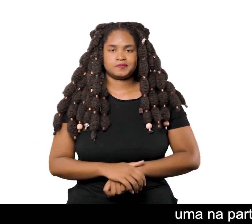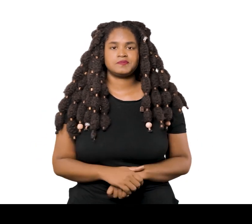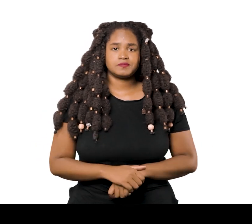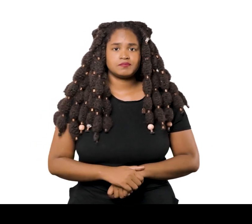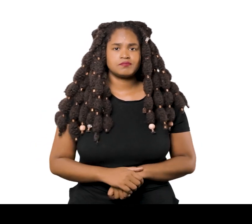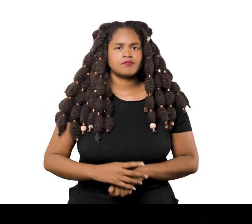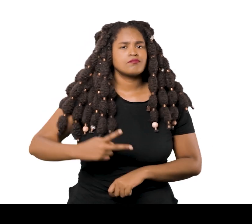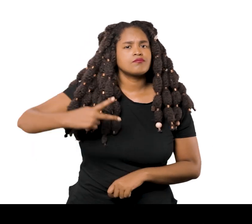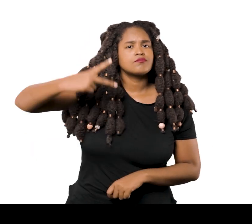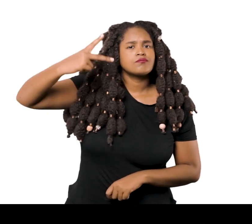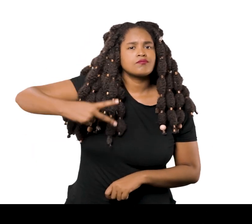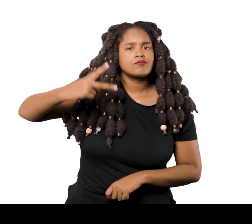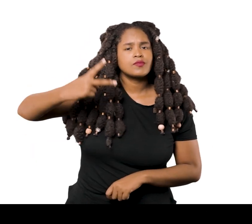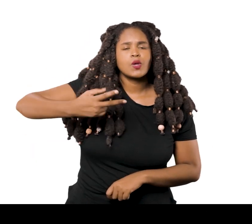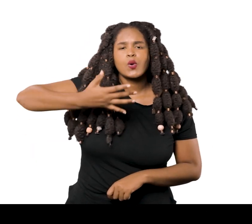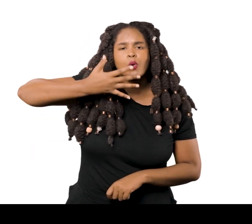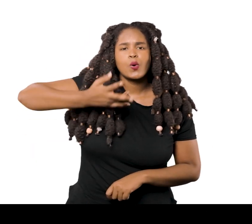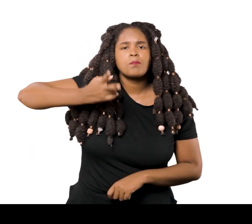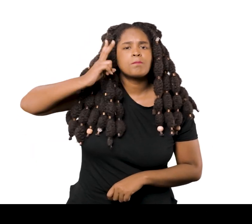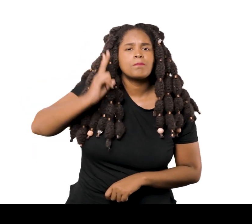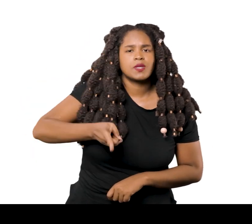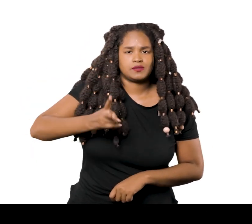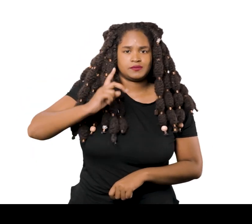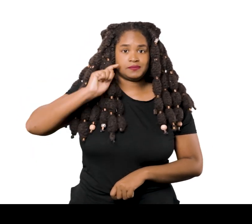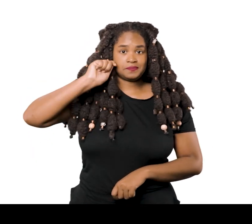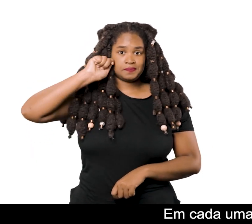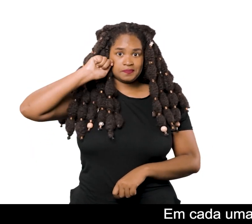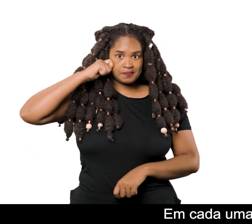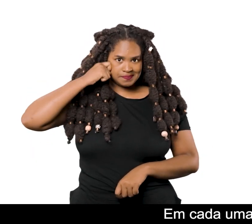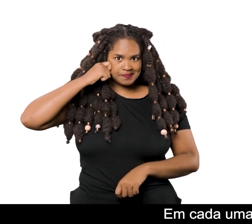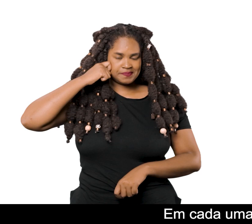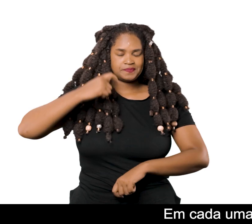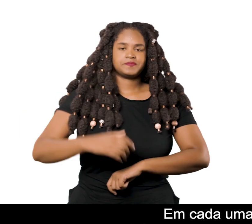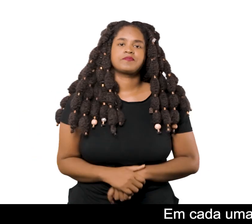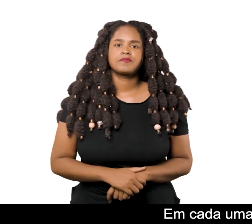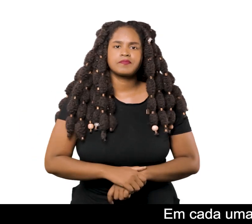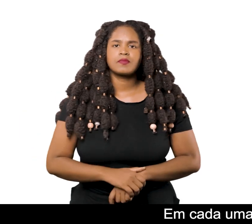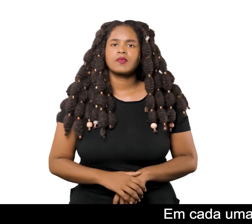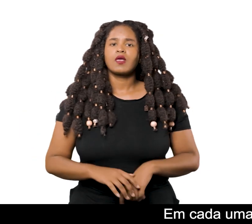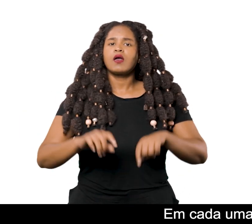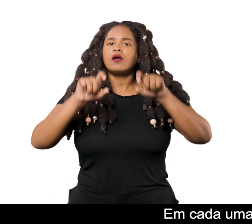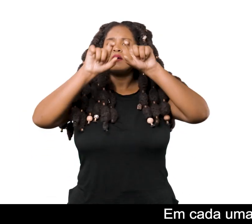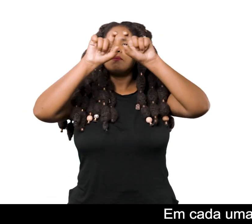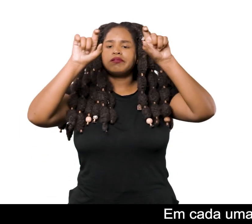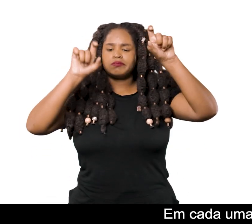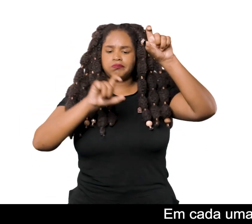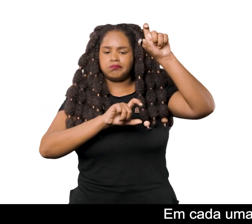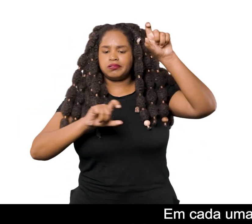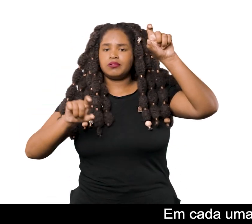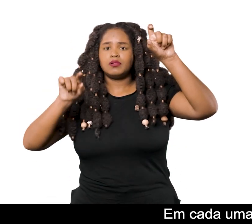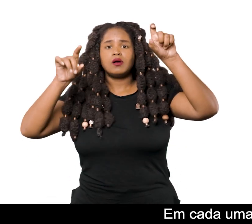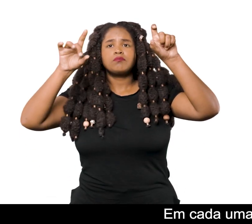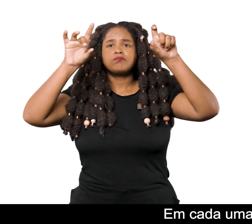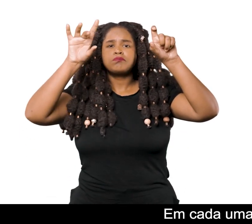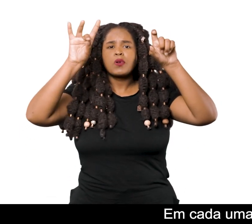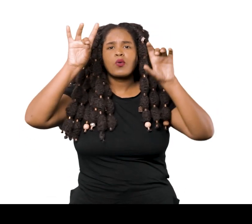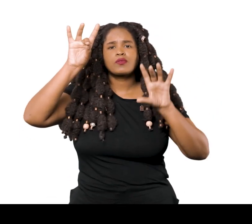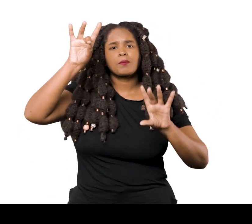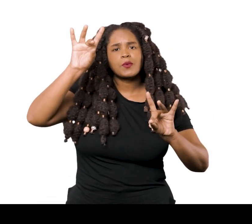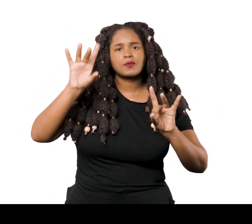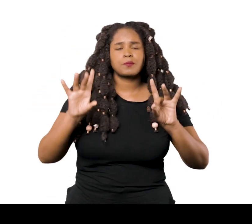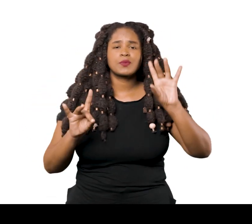inferior, ambas na cor preto. Em cada uma das pontas há um pequeno trançado de tecido.